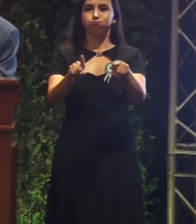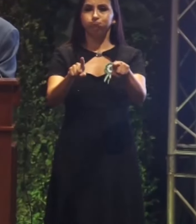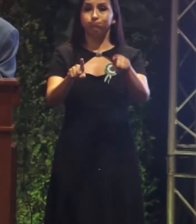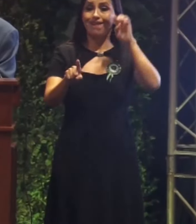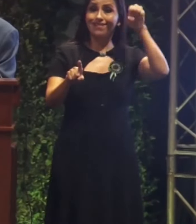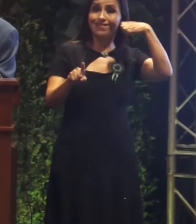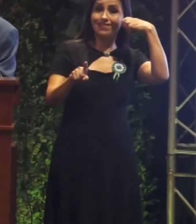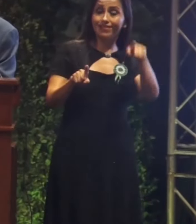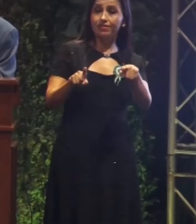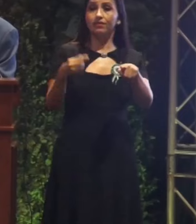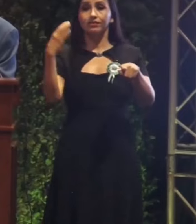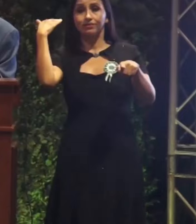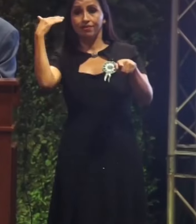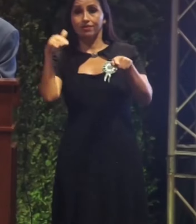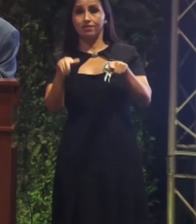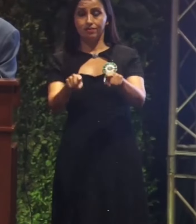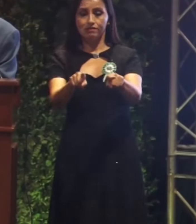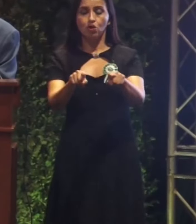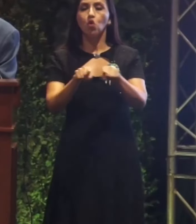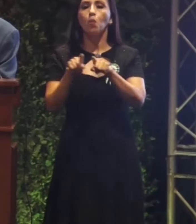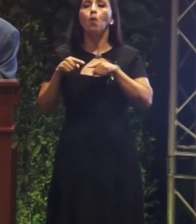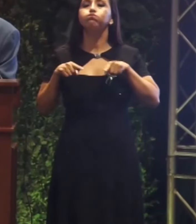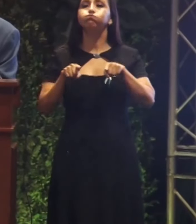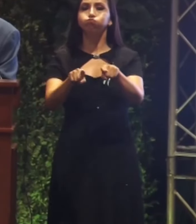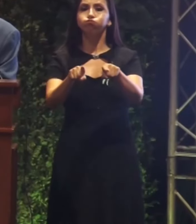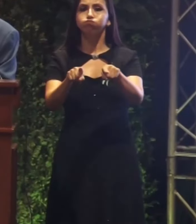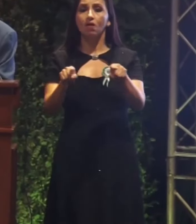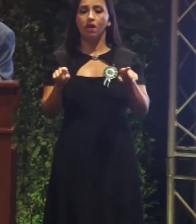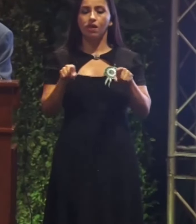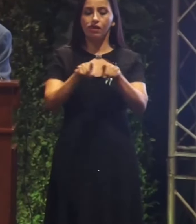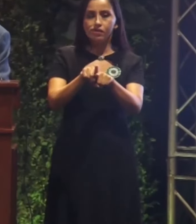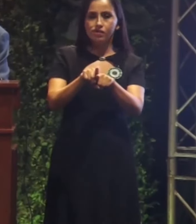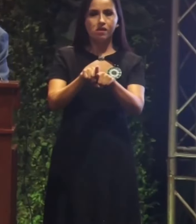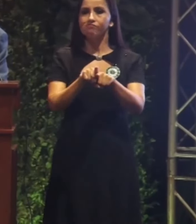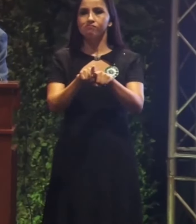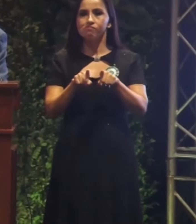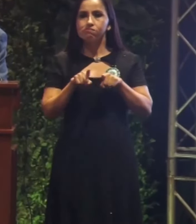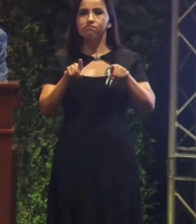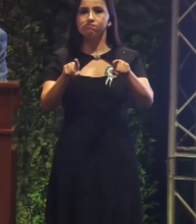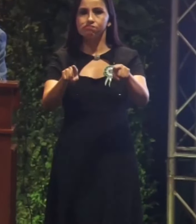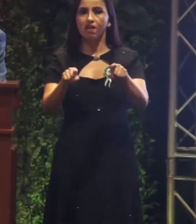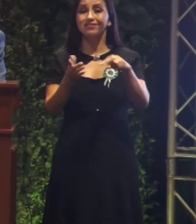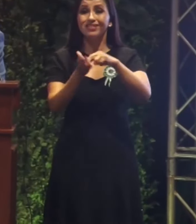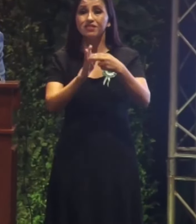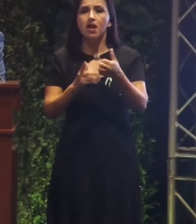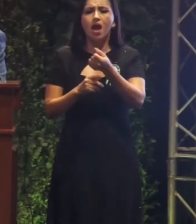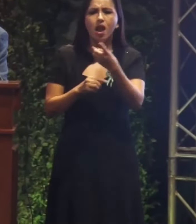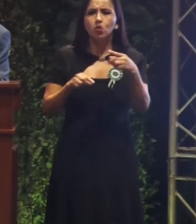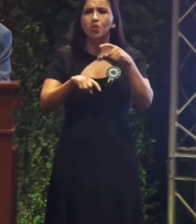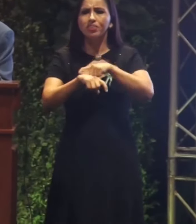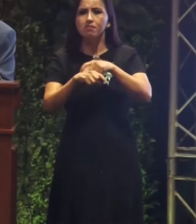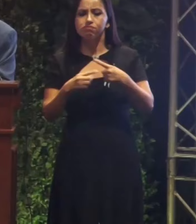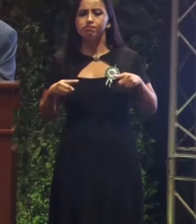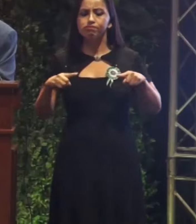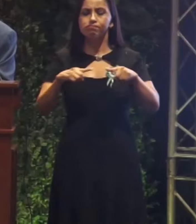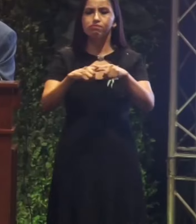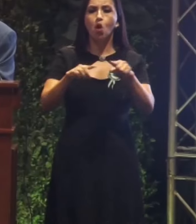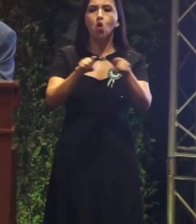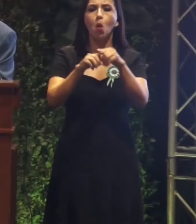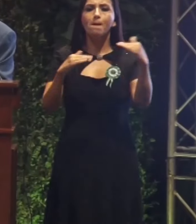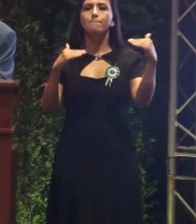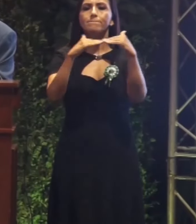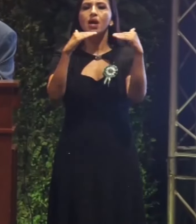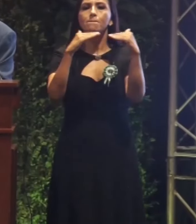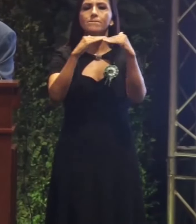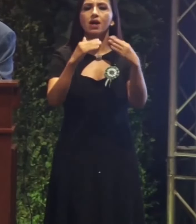El Estado y Santa Cruz tenemos caminos paralelos y no nos juntamos, y tenemos que encontrar en algún momento algún empate